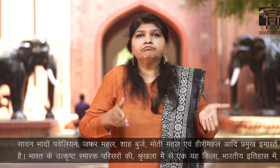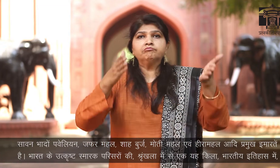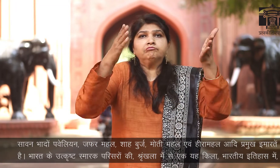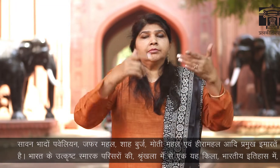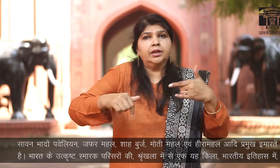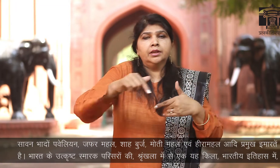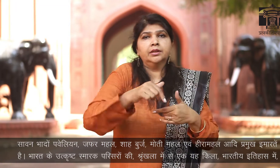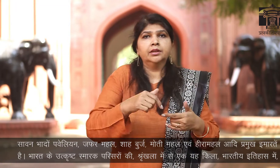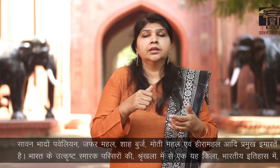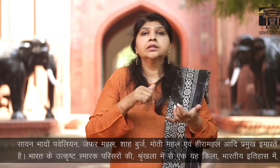शाह बुर्ज,